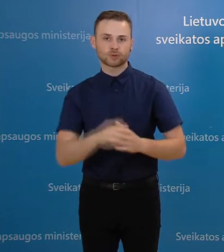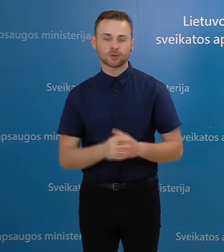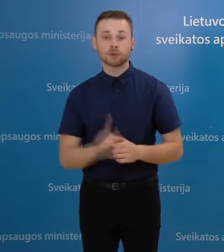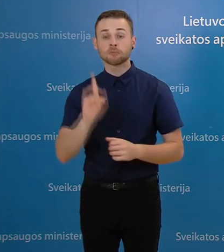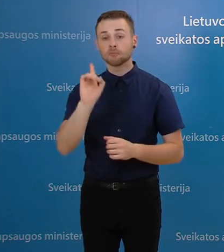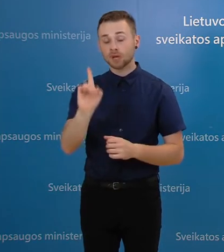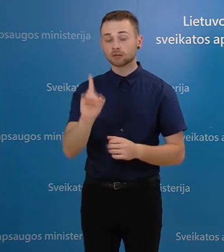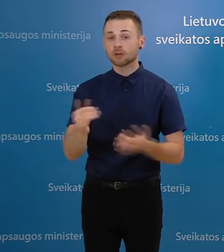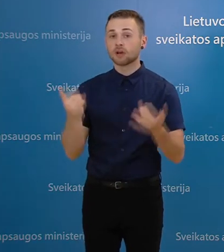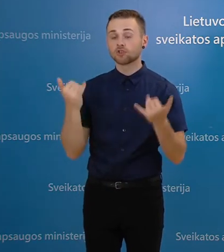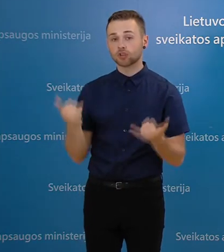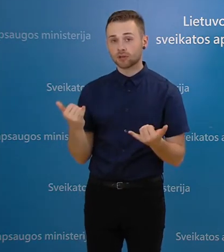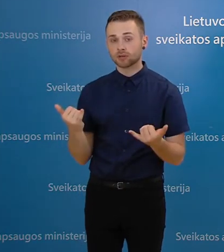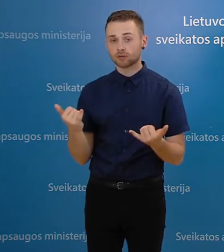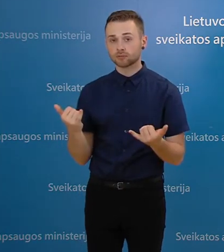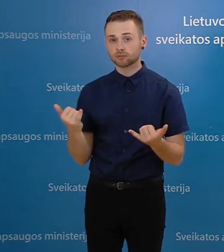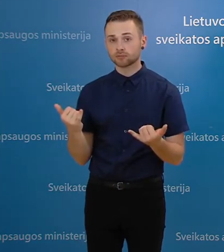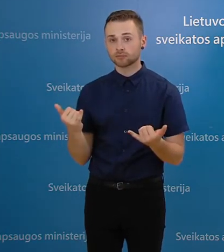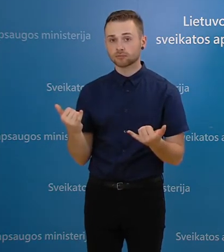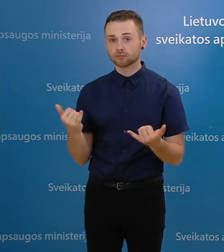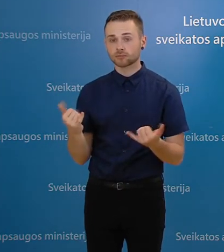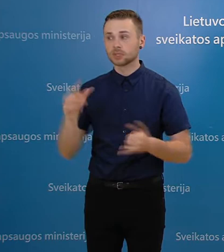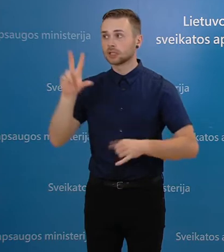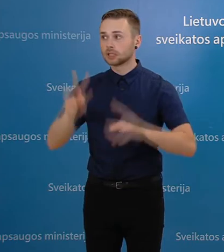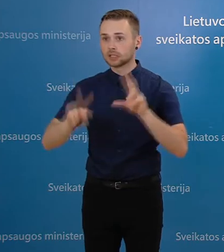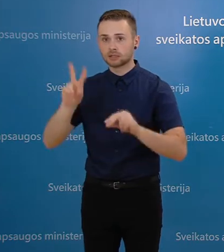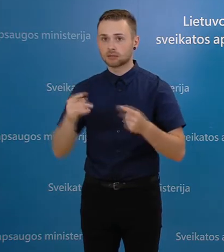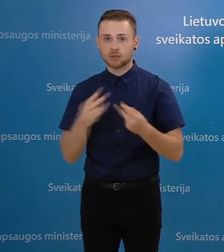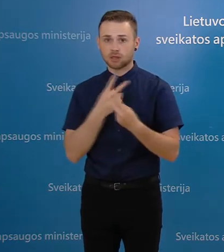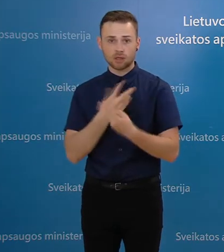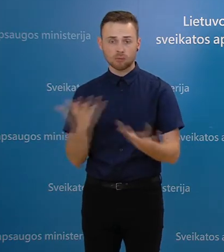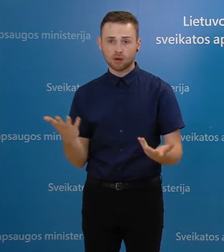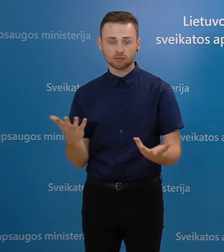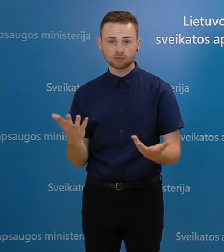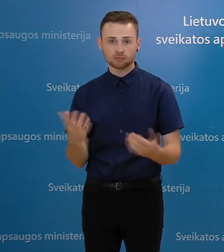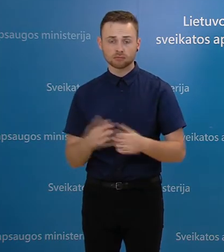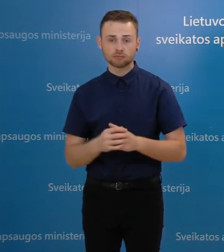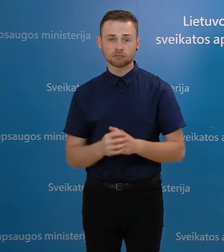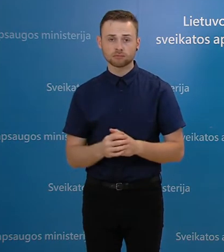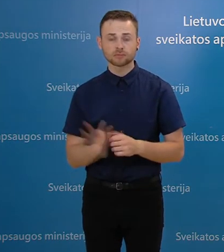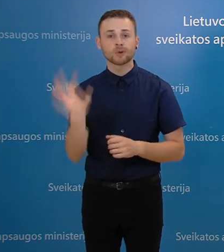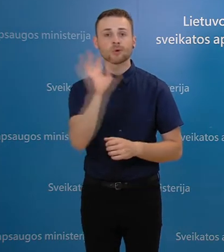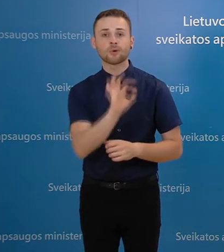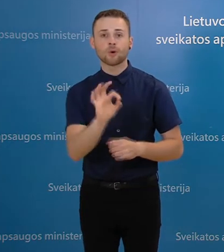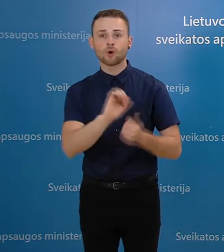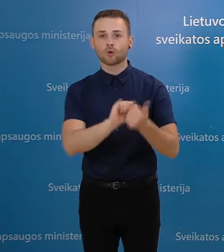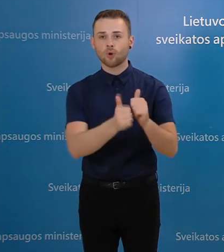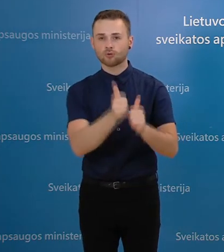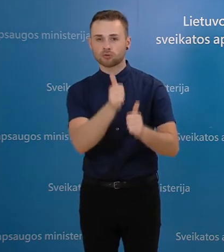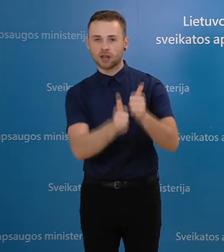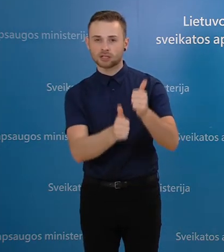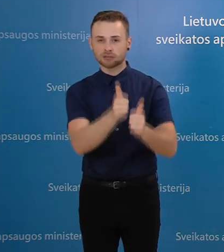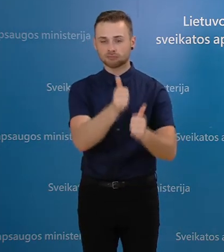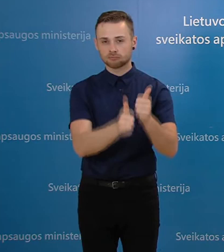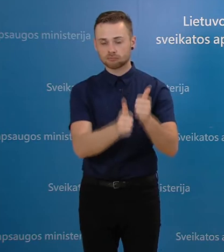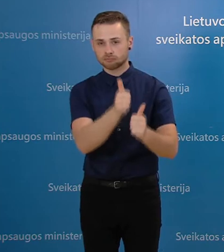ir sakiau, mes kažkokių didesnių rizikų dėl to nematom, o dėl konkurencijos